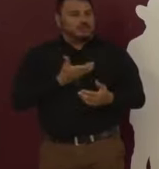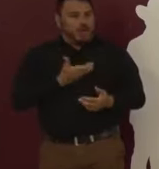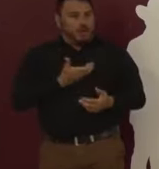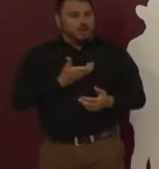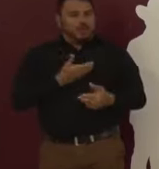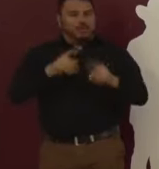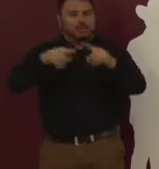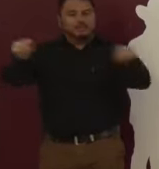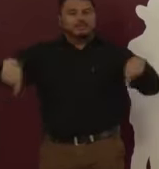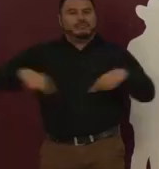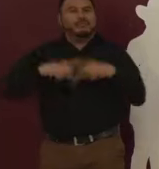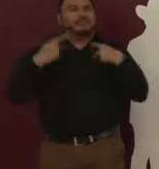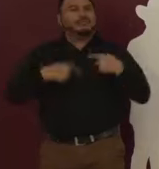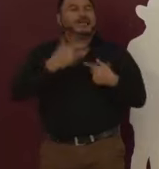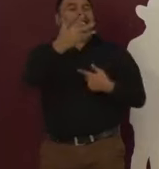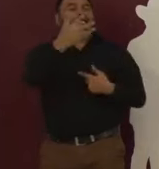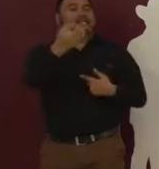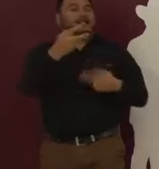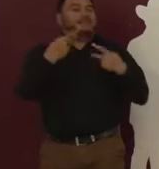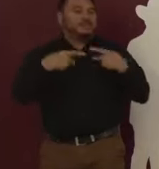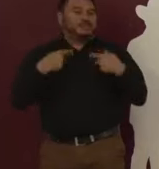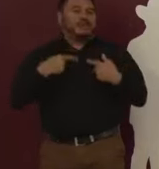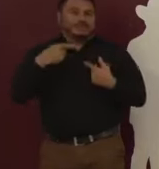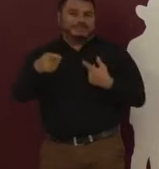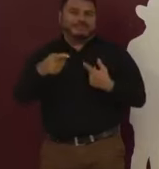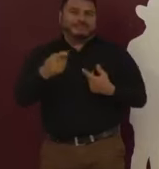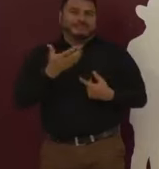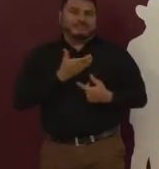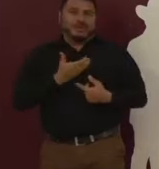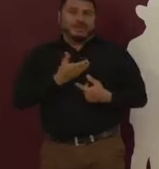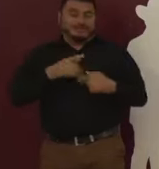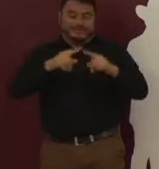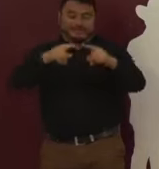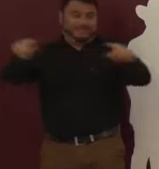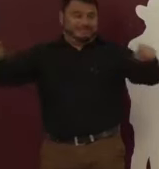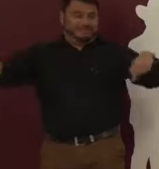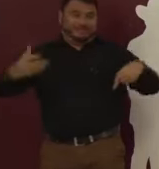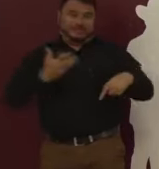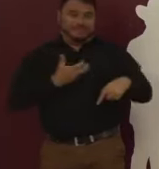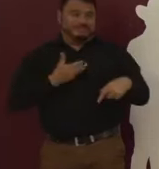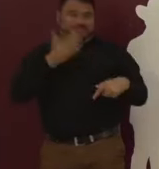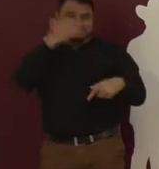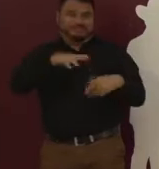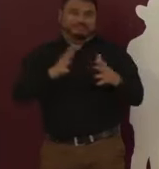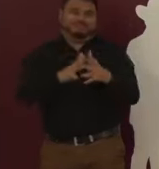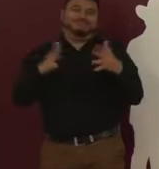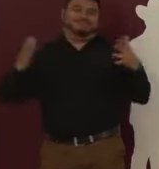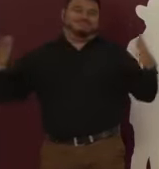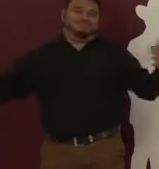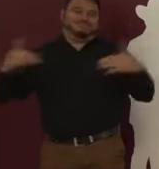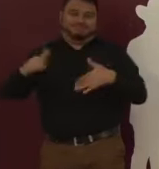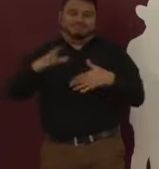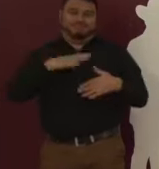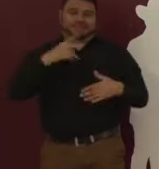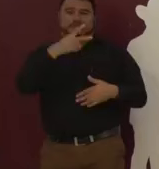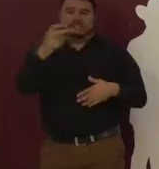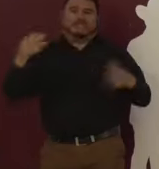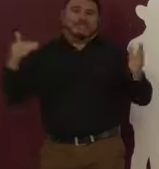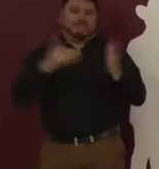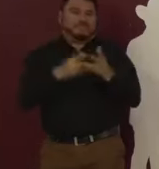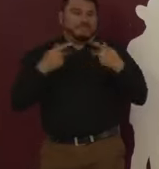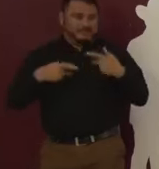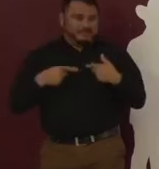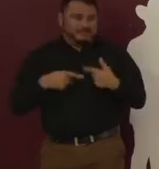tener alrededor de 500 personas. En todo el Zócalo, un Zócalo que puede soportar, no sé, 200,000